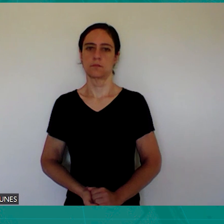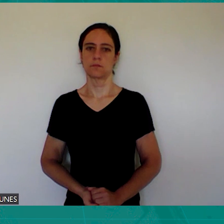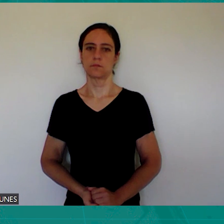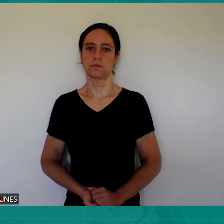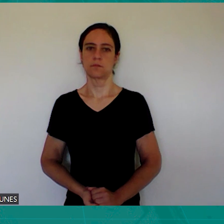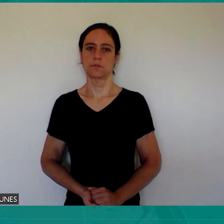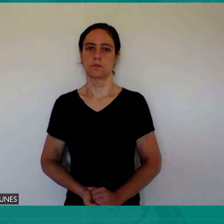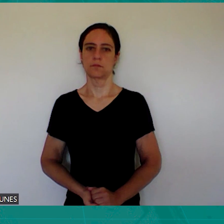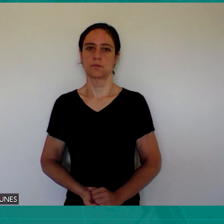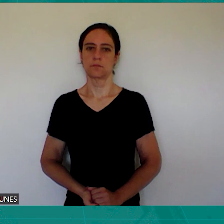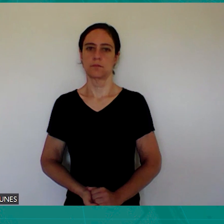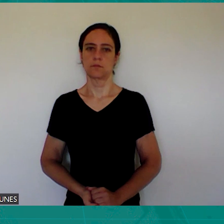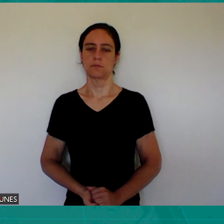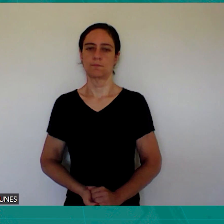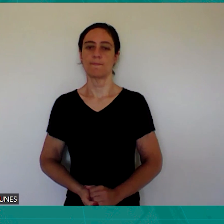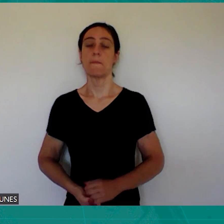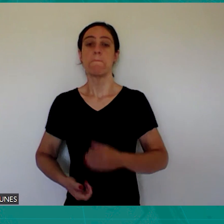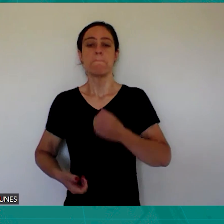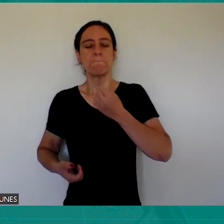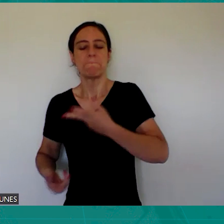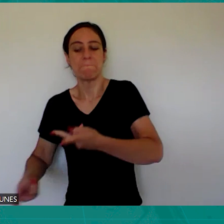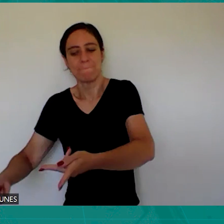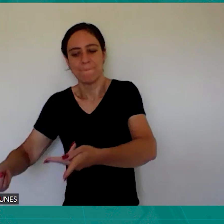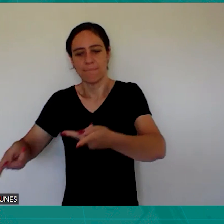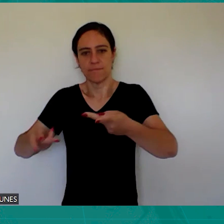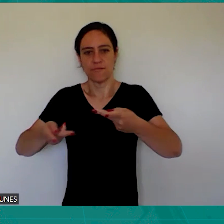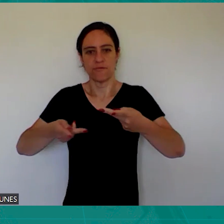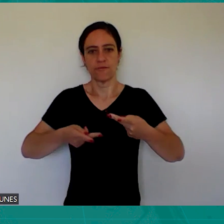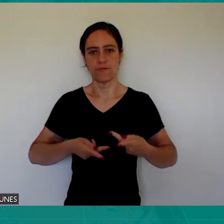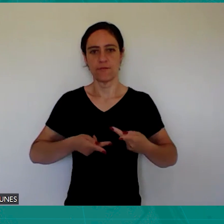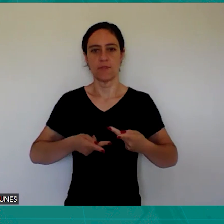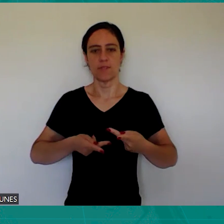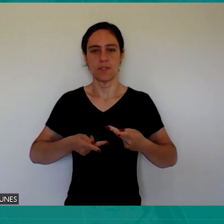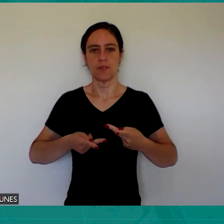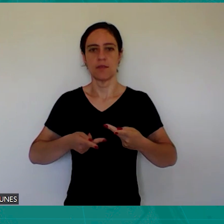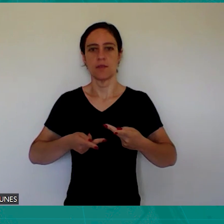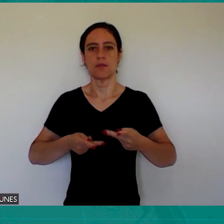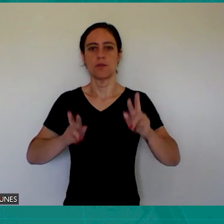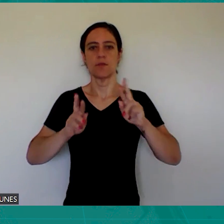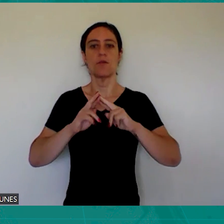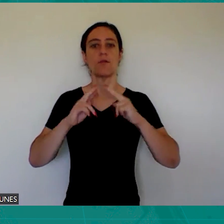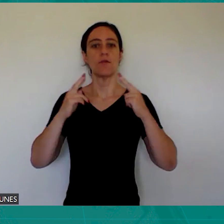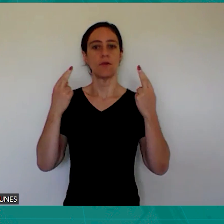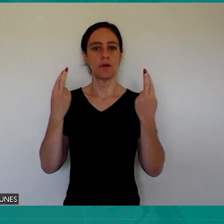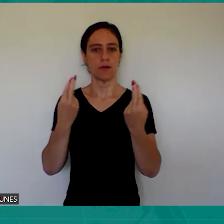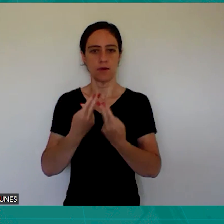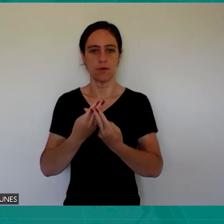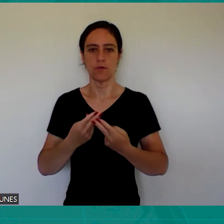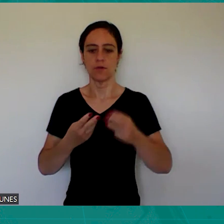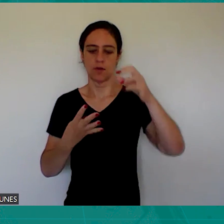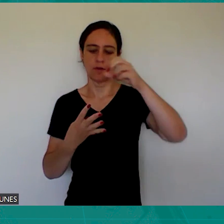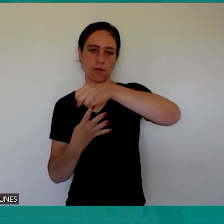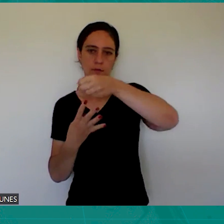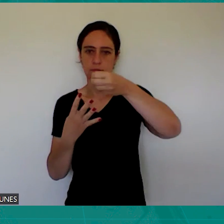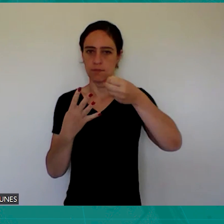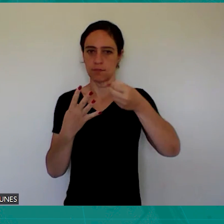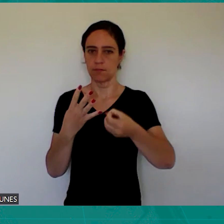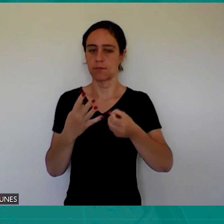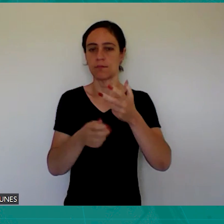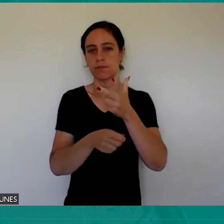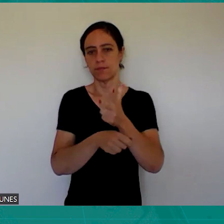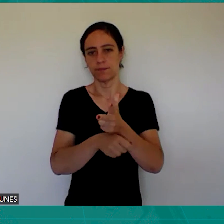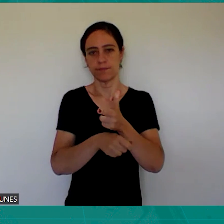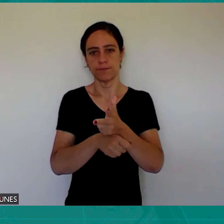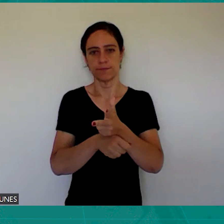Sejam todos muito bem-vindos a mais uma transmissão do Instituto Vida para Todos.